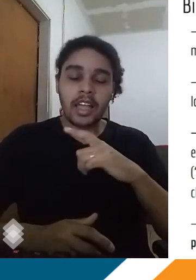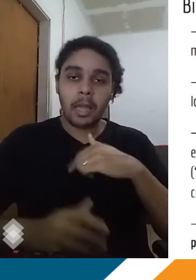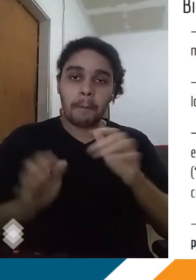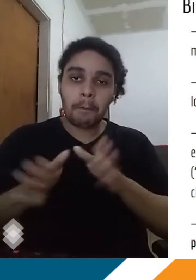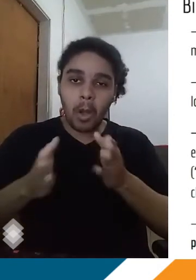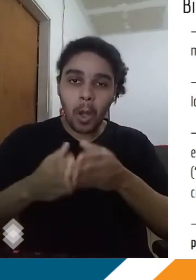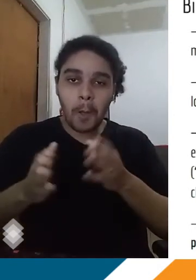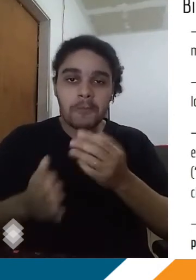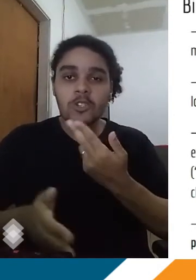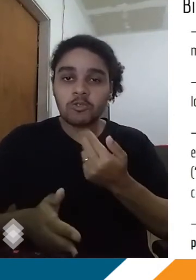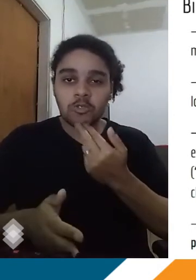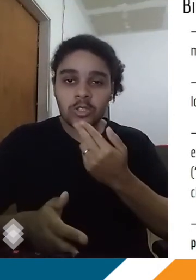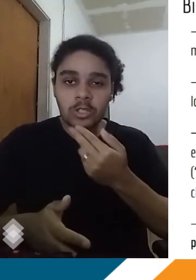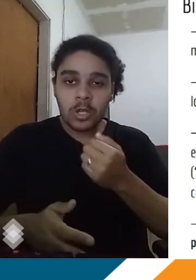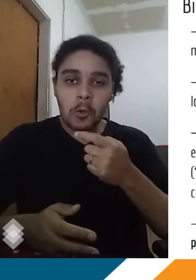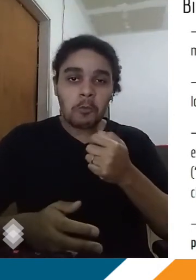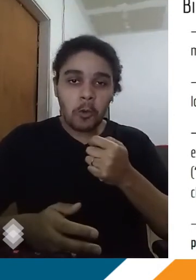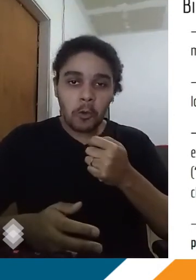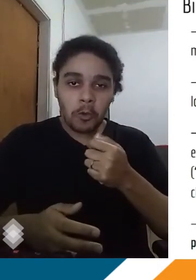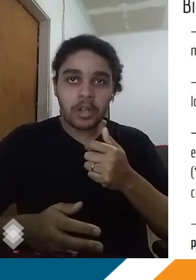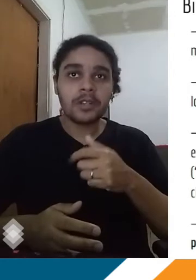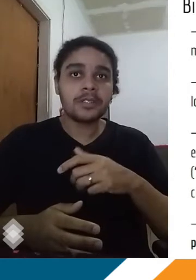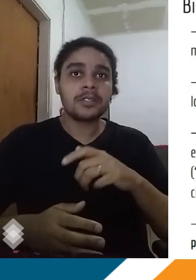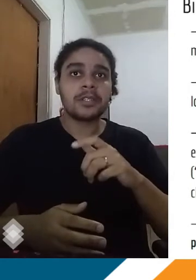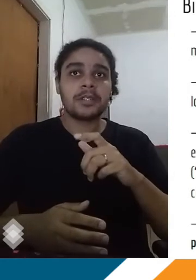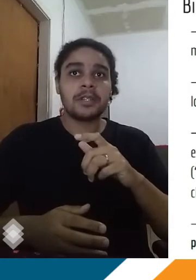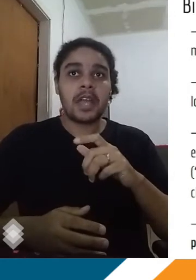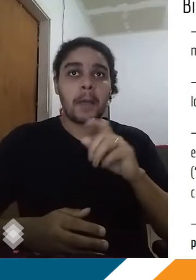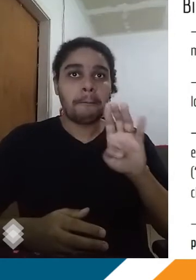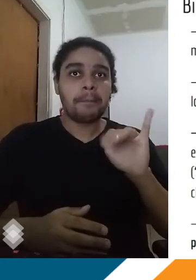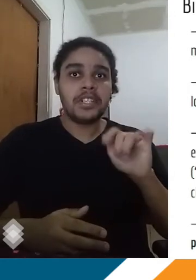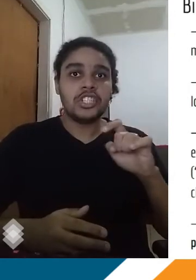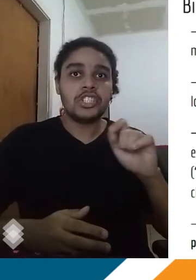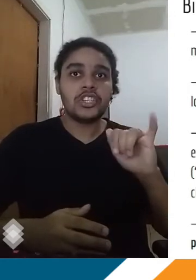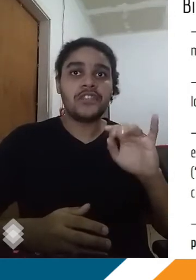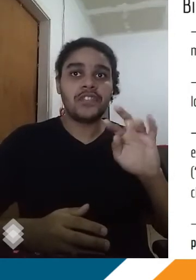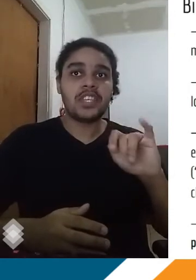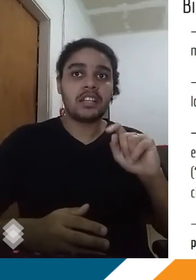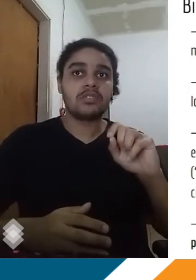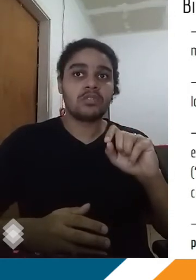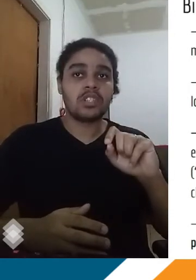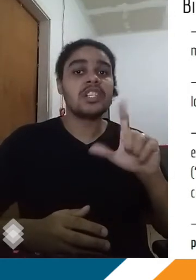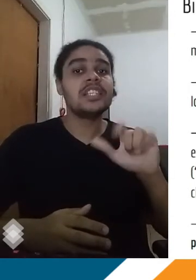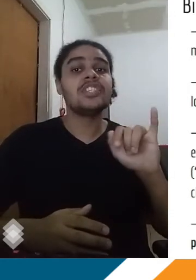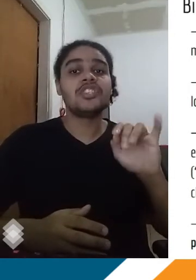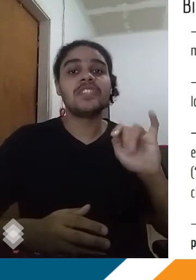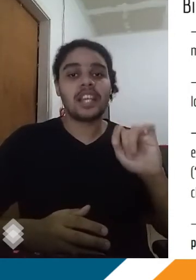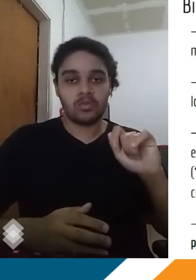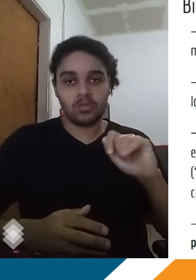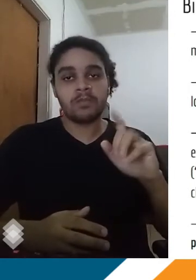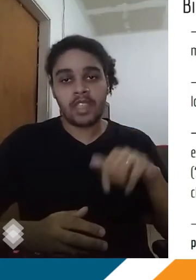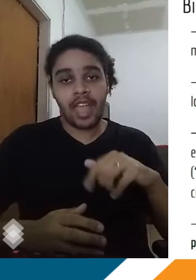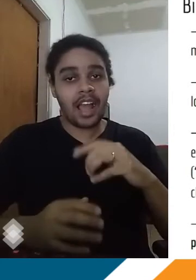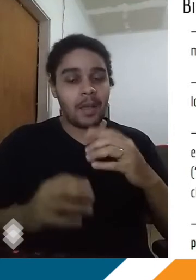em nutrientes. Por quê? Porque eles são muito lixiviados. O que é o processo de lixiviação do solo? É o processo de lavagem dos